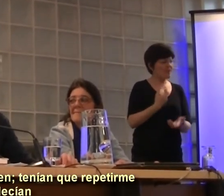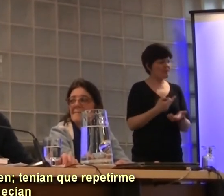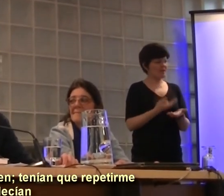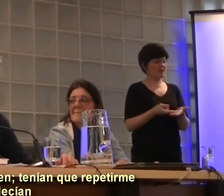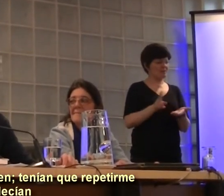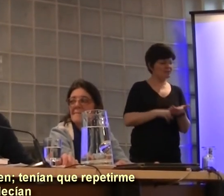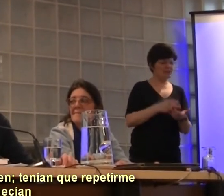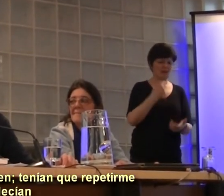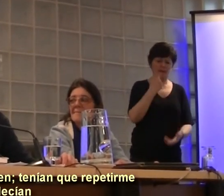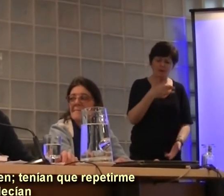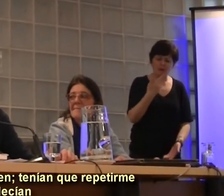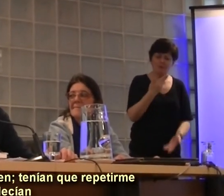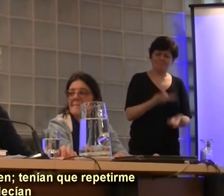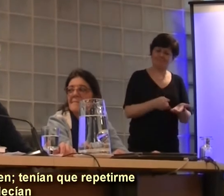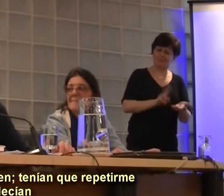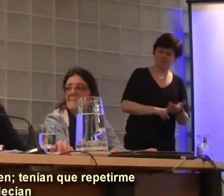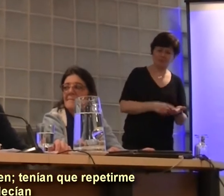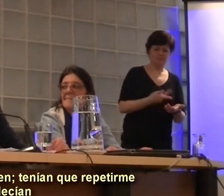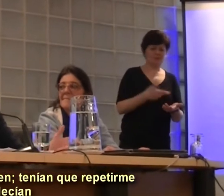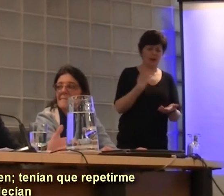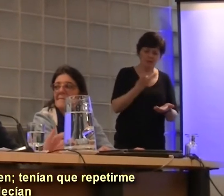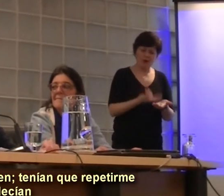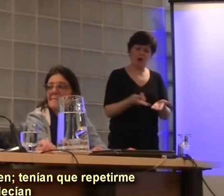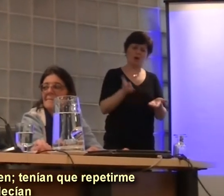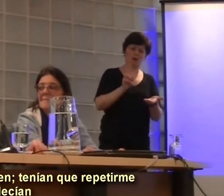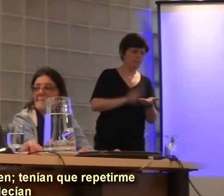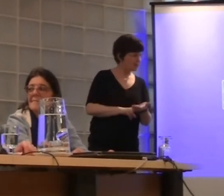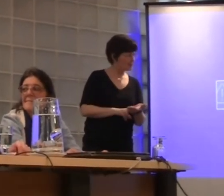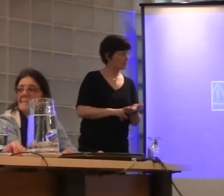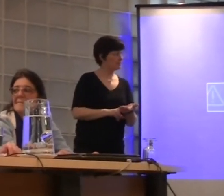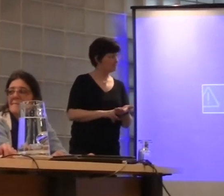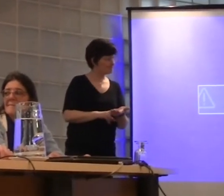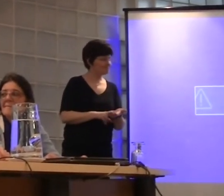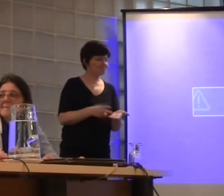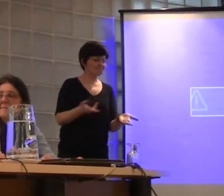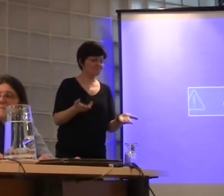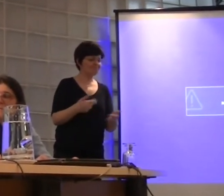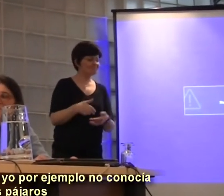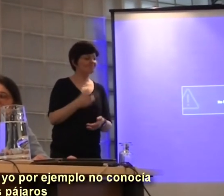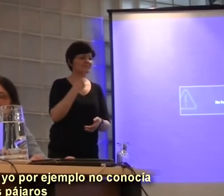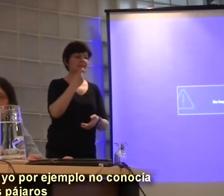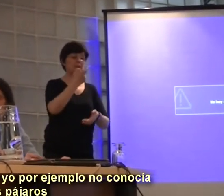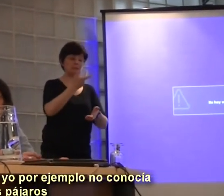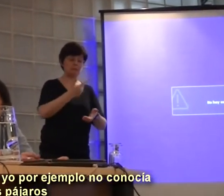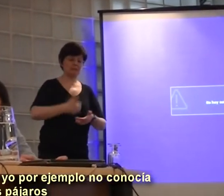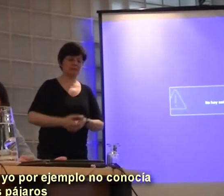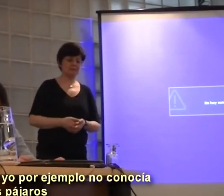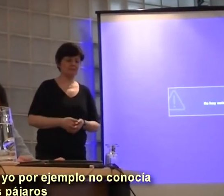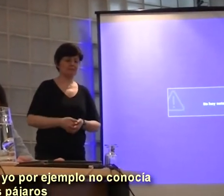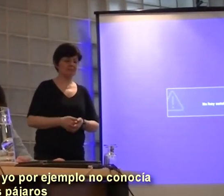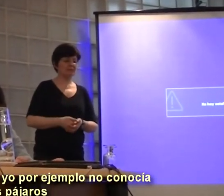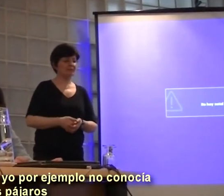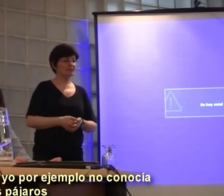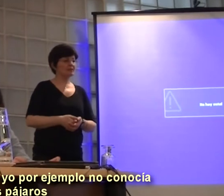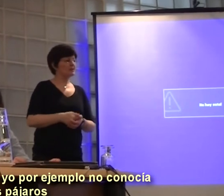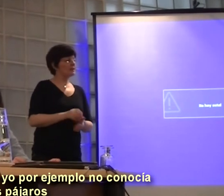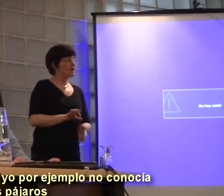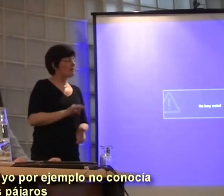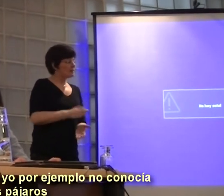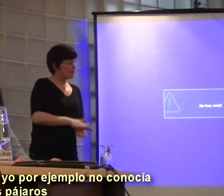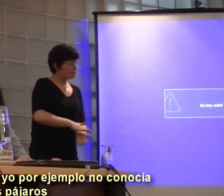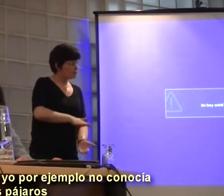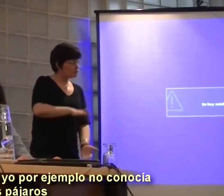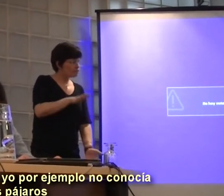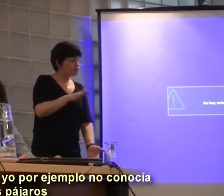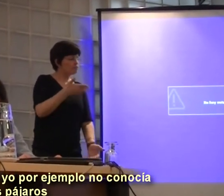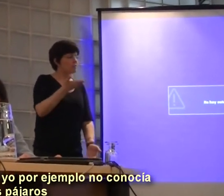repetirme lo que me decían. Y a su vez, durante toda mi vida, yo, por ejemplo,